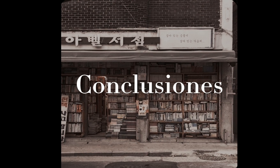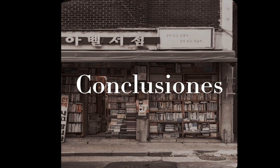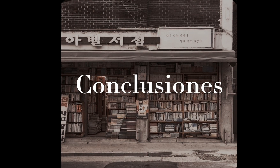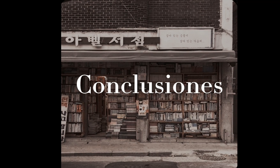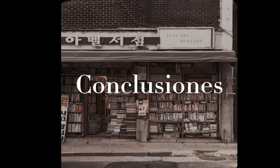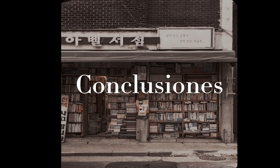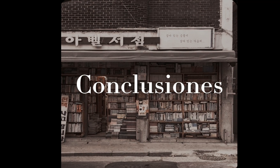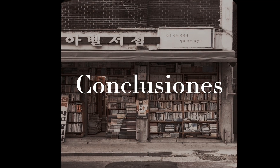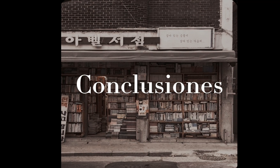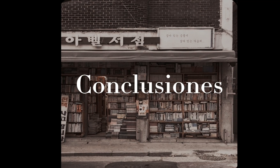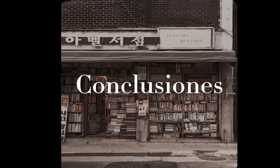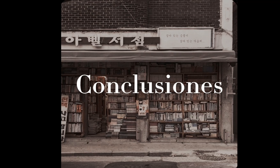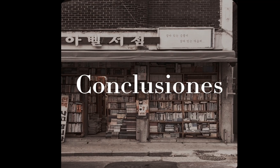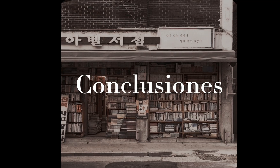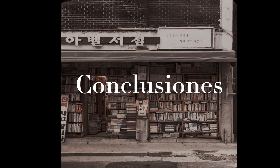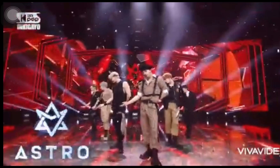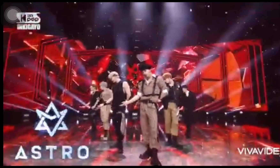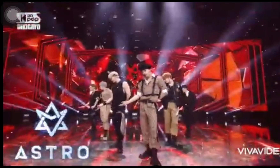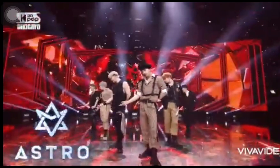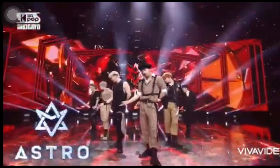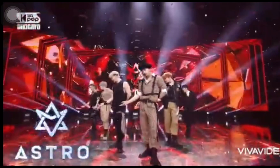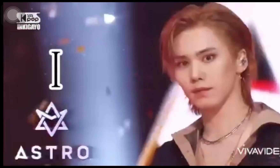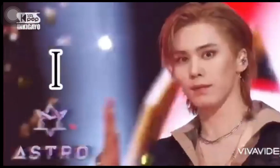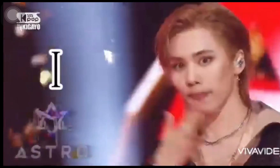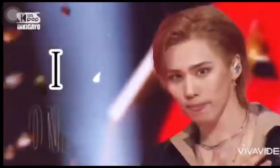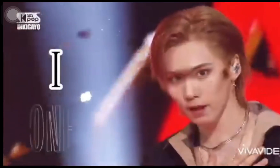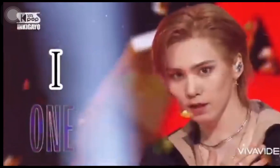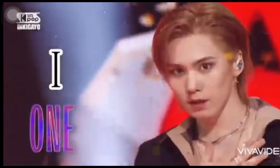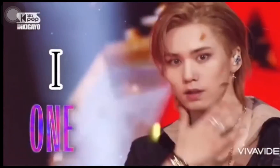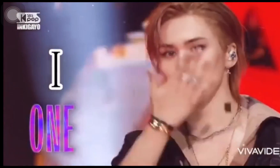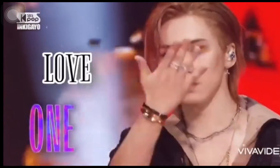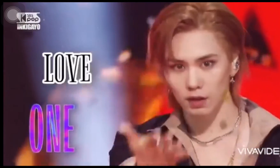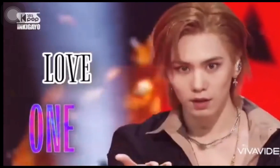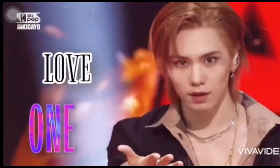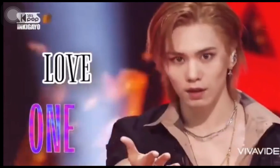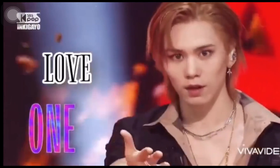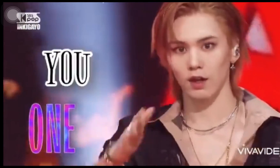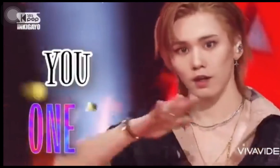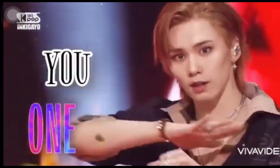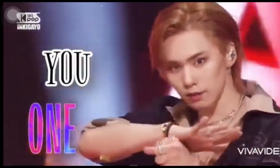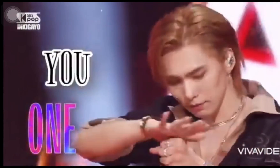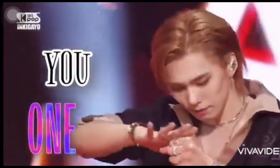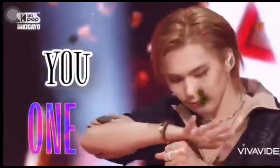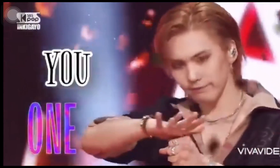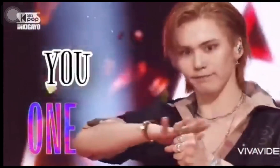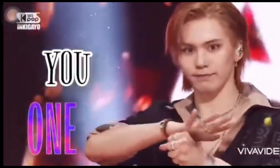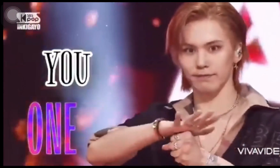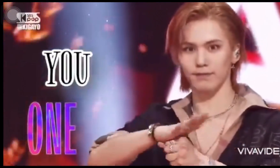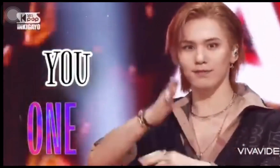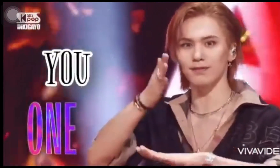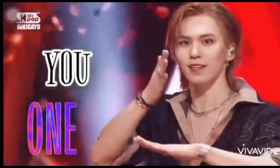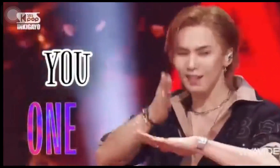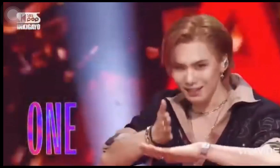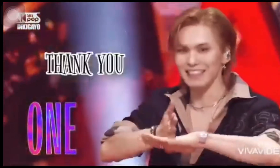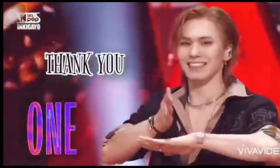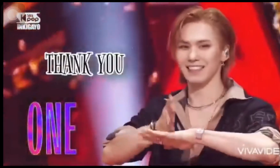Conclusiones. Gracias a la comunidad sorda se creó el lenguaje de señas, el cual nos ha facilitado